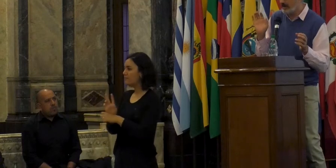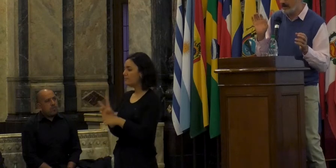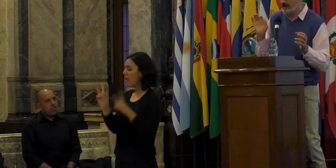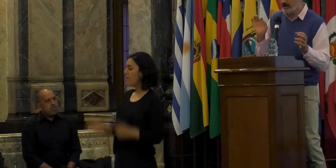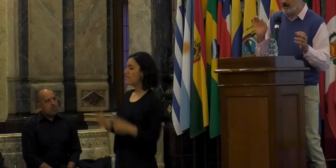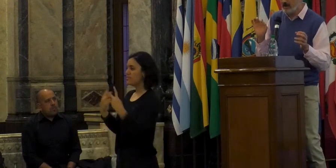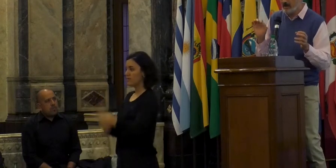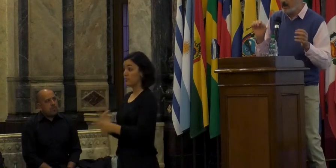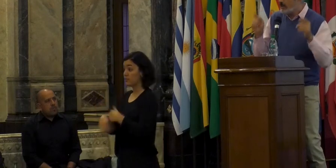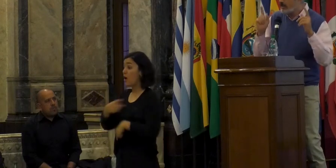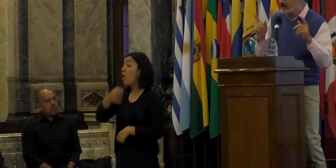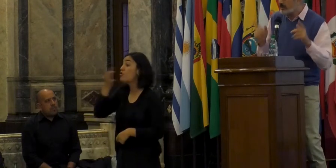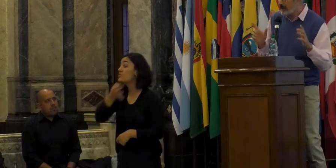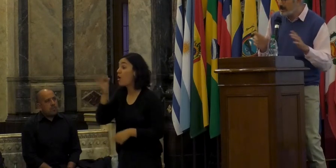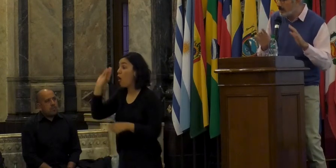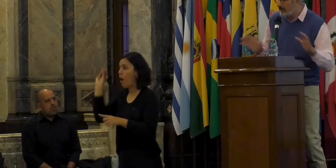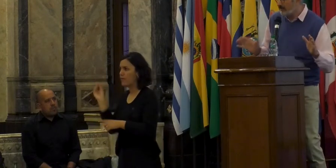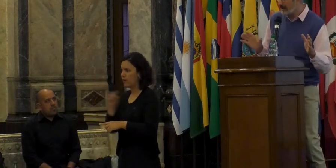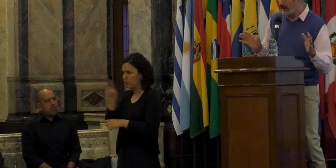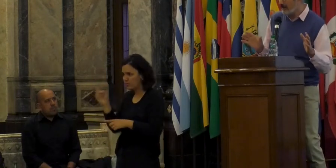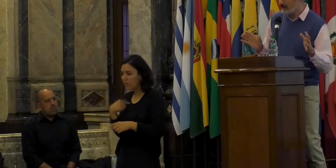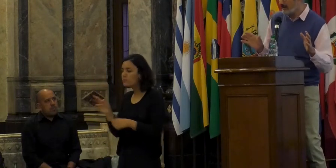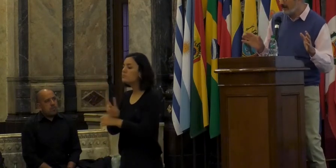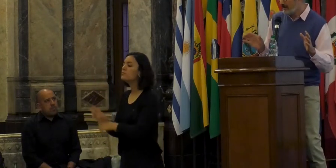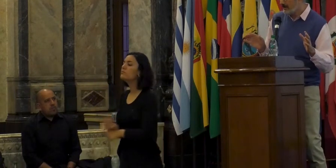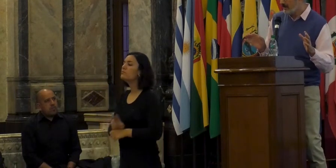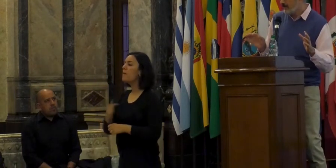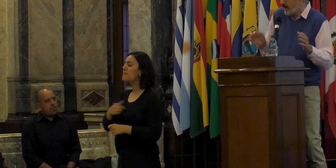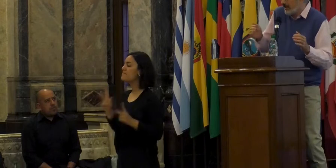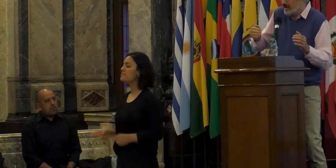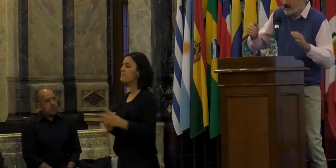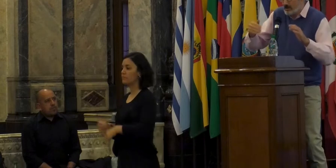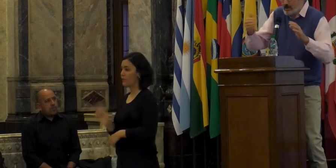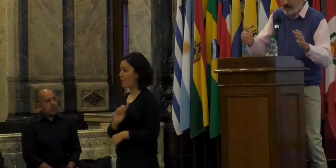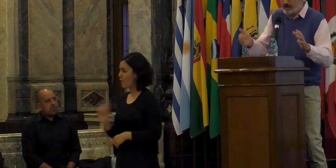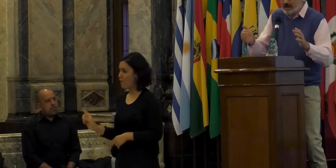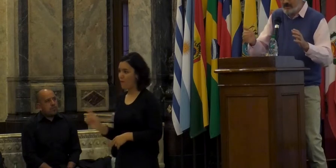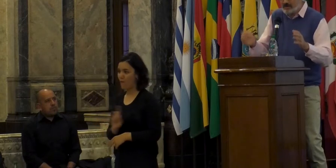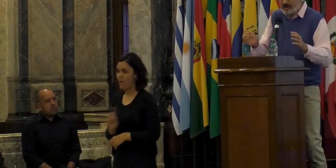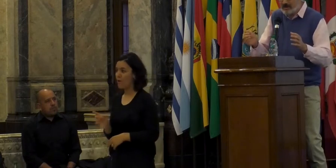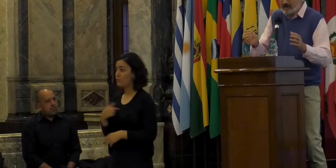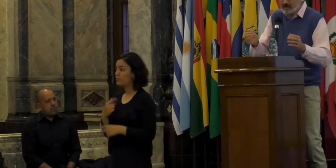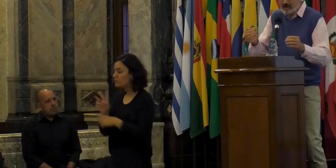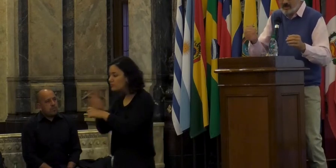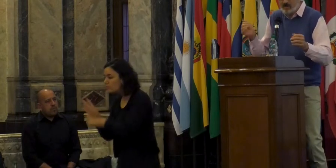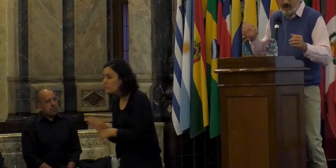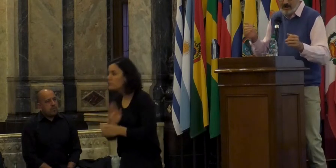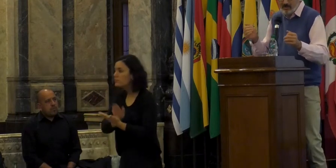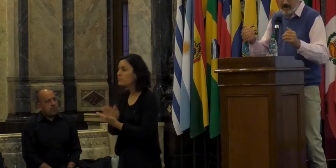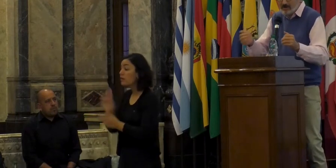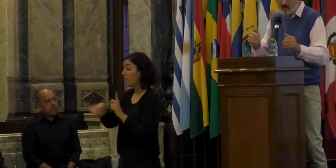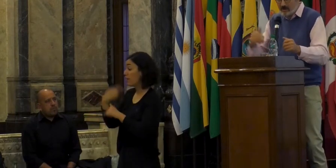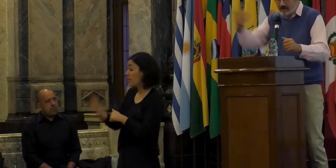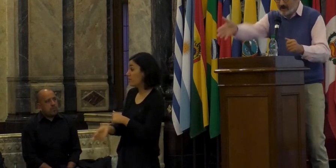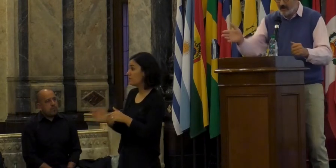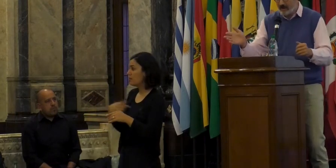sois jóvenes. No patrulléis ninguna frontera. Porque a veces uno patrulla la frontera de la disciplina y luego la